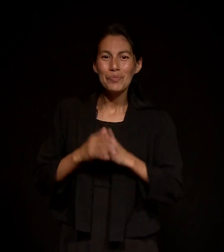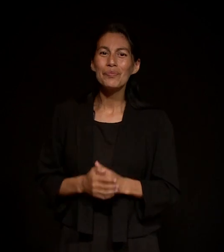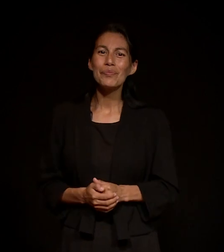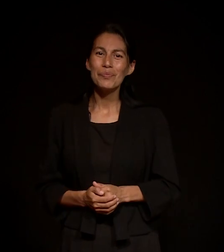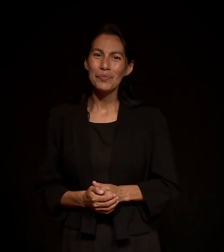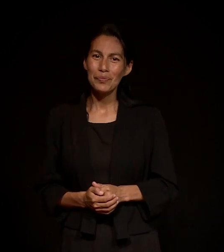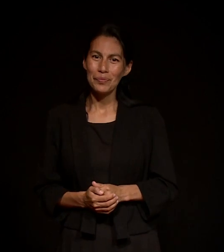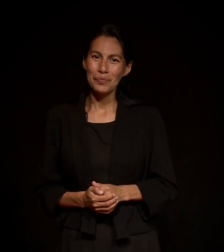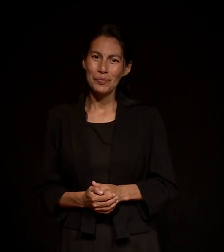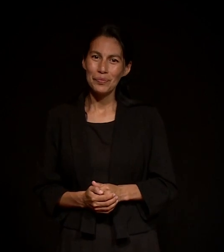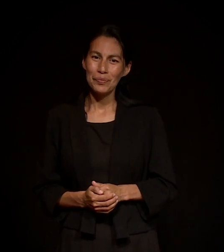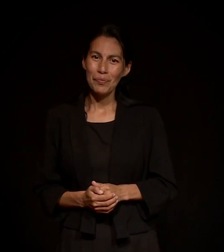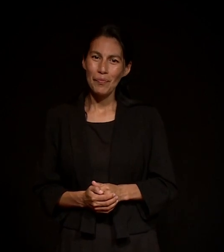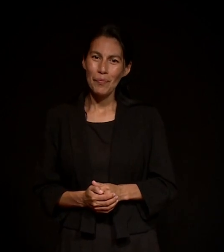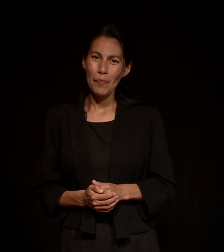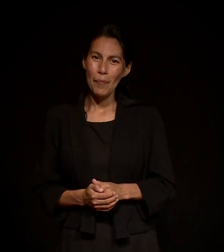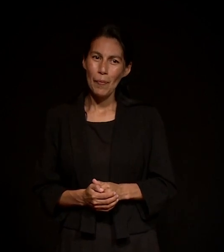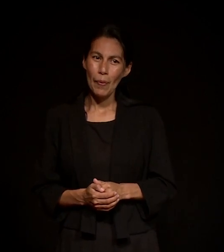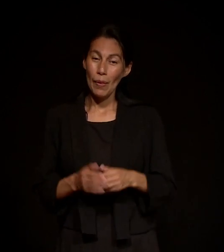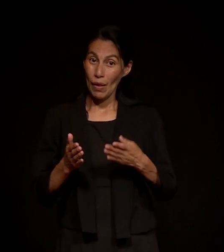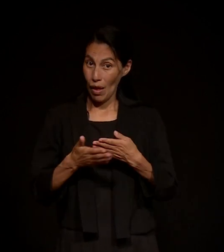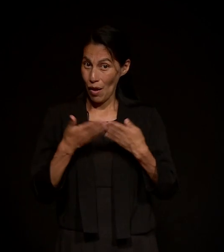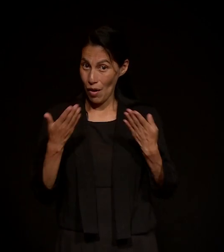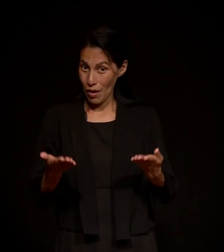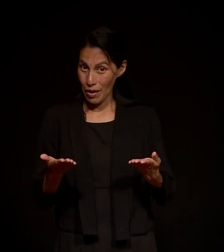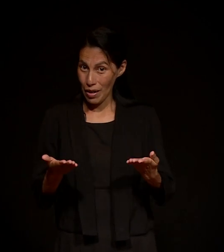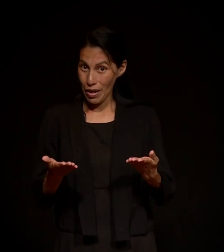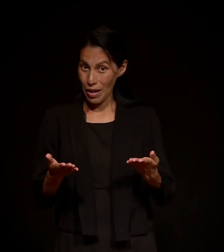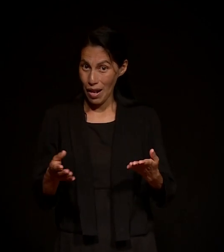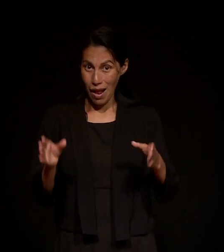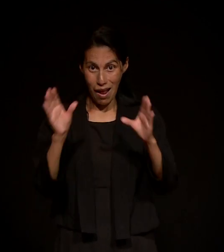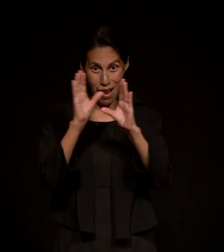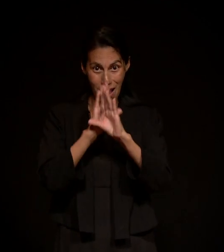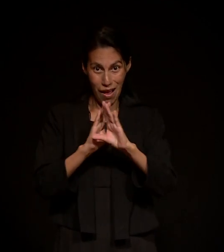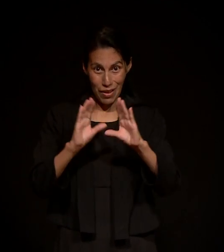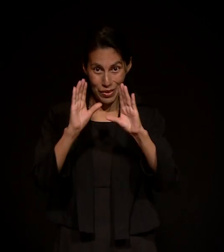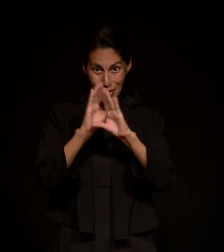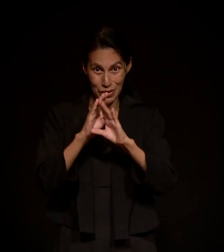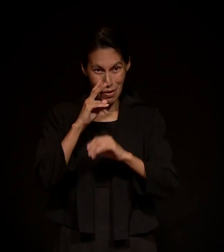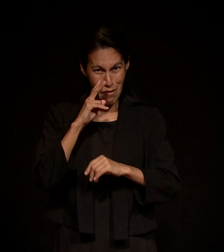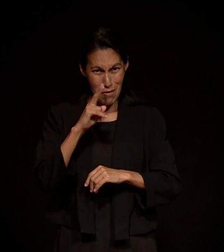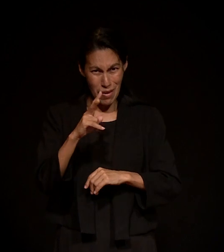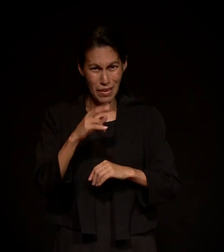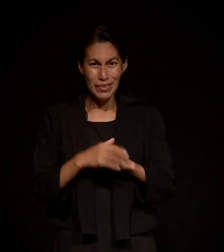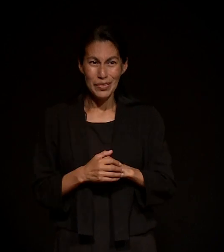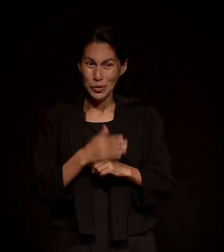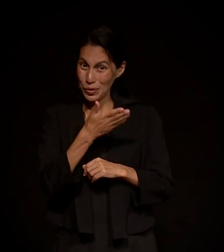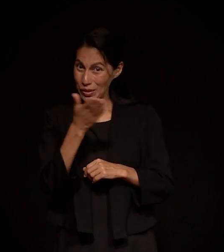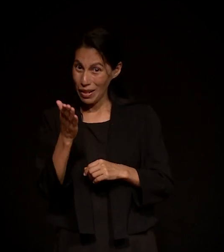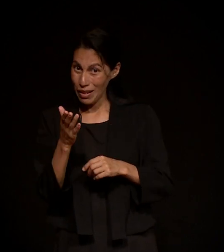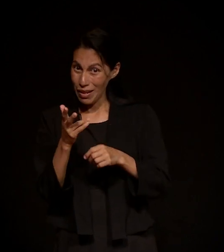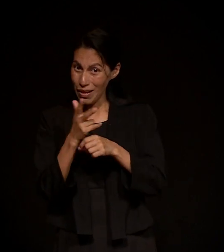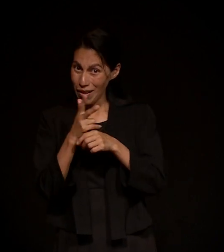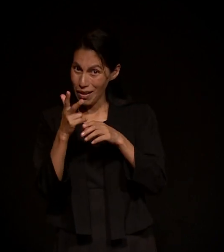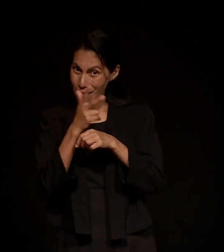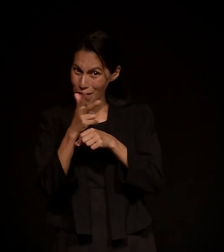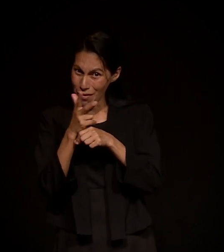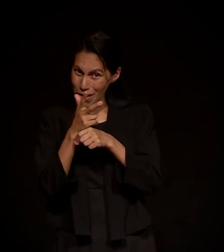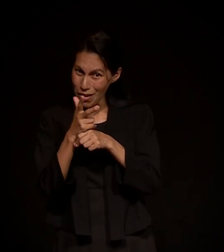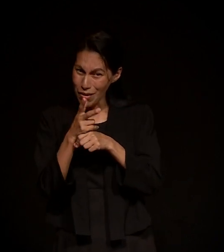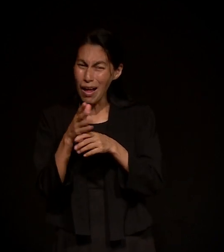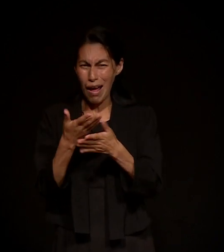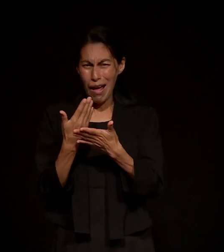contado. Y ahora vamos a ver y a escuchar un video especial que ustedes